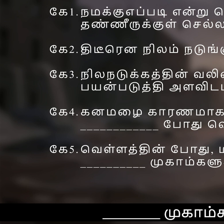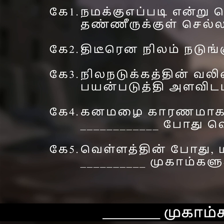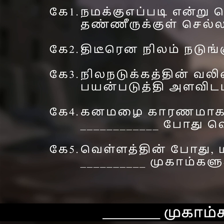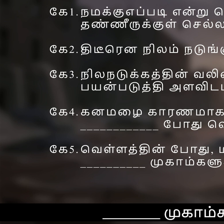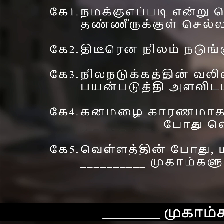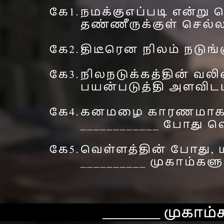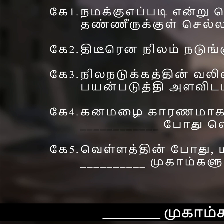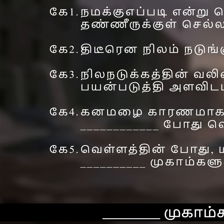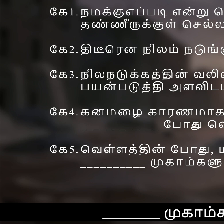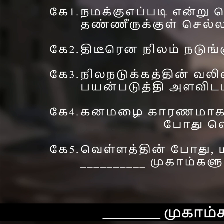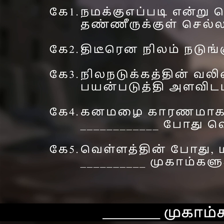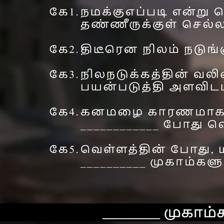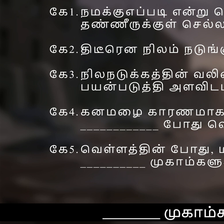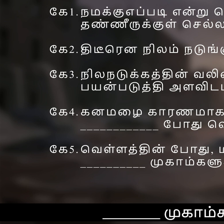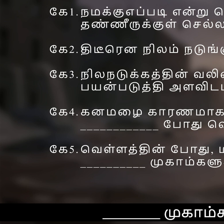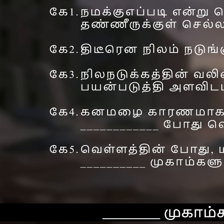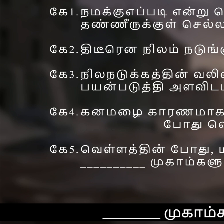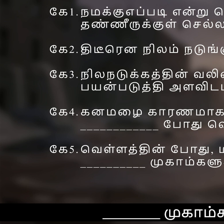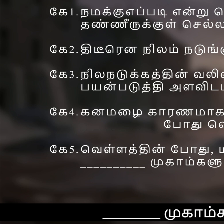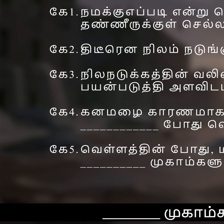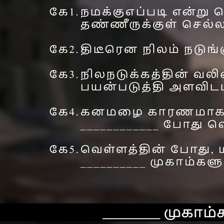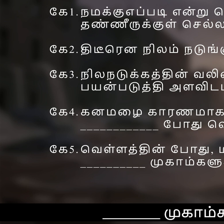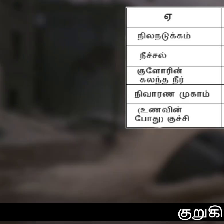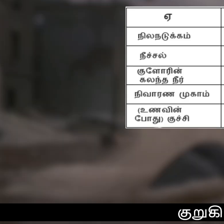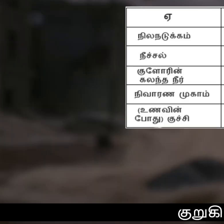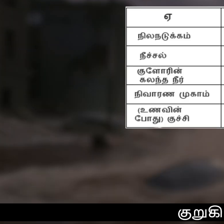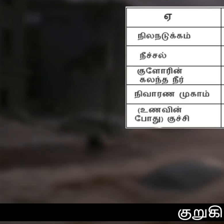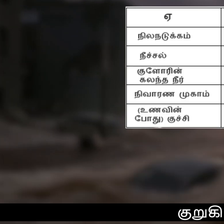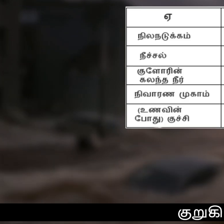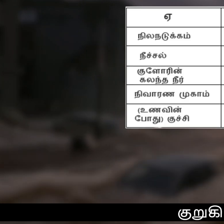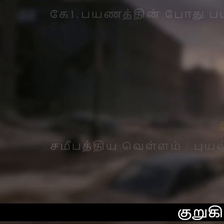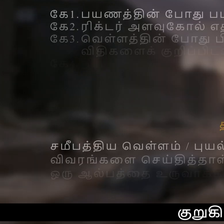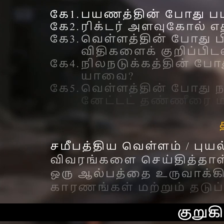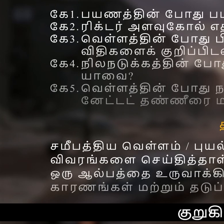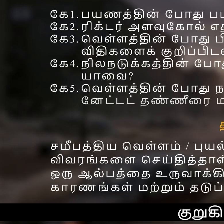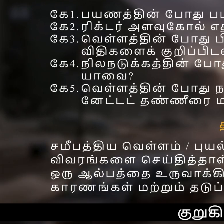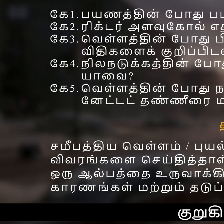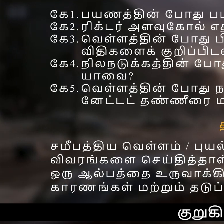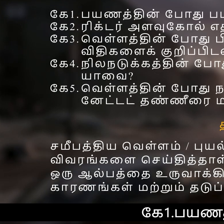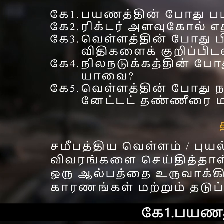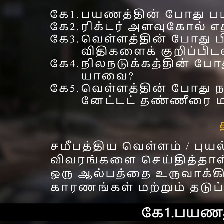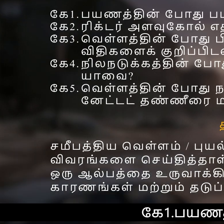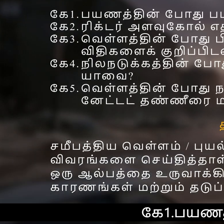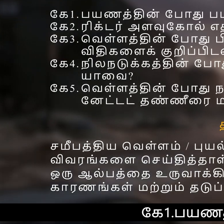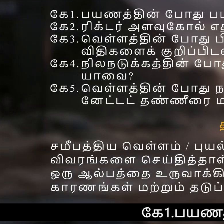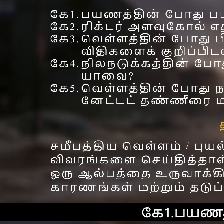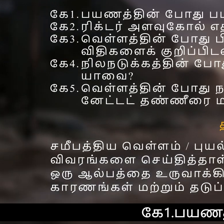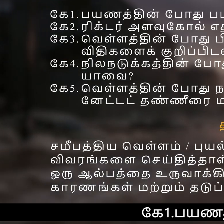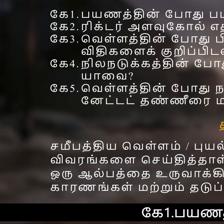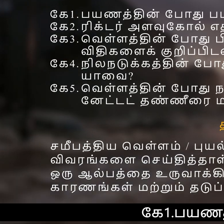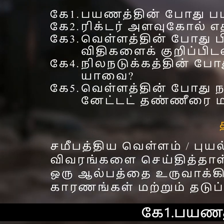முகாம்களுக்கு மாற்றப்படுகிறார்கள். பொறுத்துக. குறுகிய பதில் கேள்விகள். கேள்வி